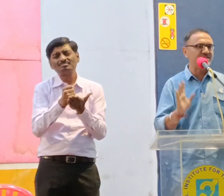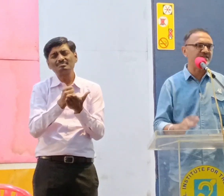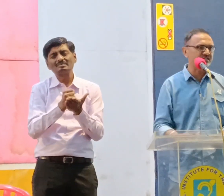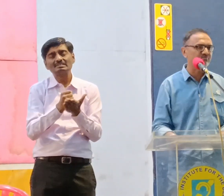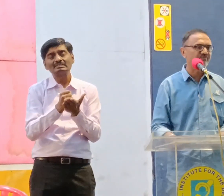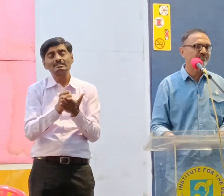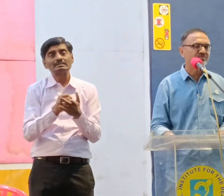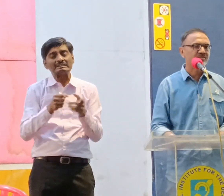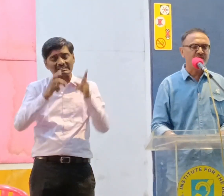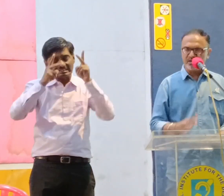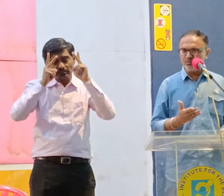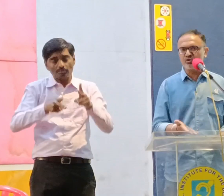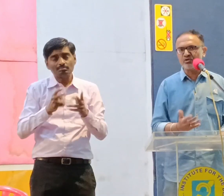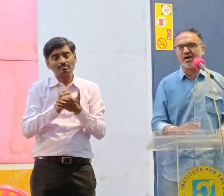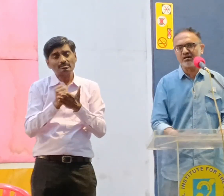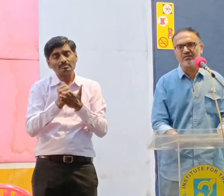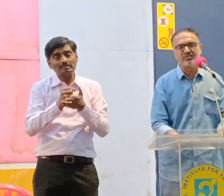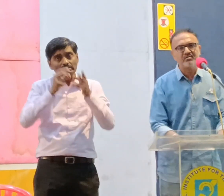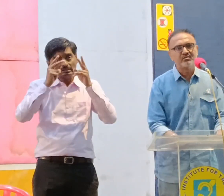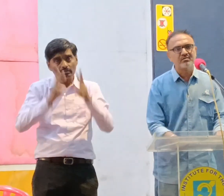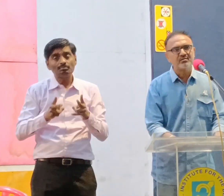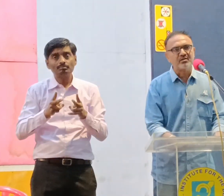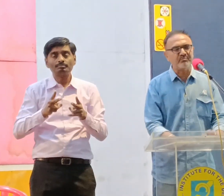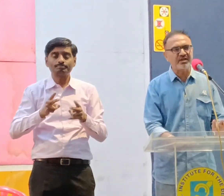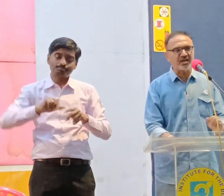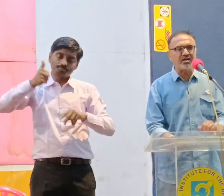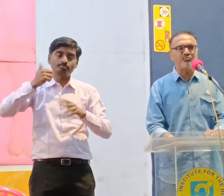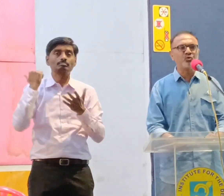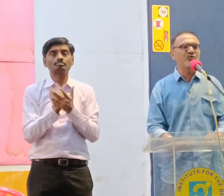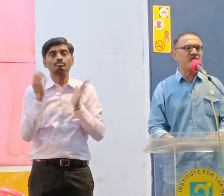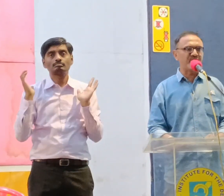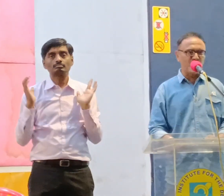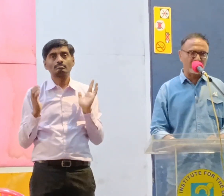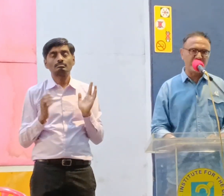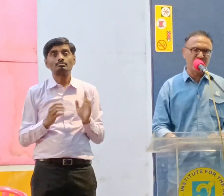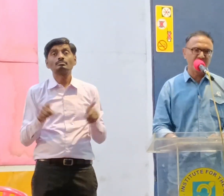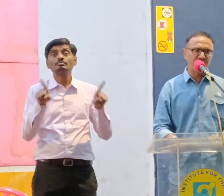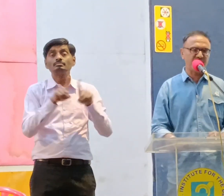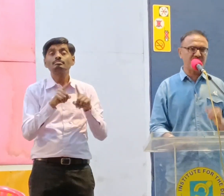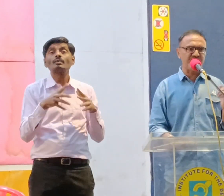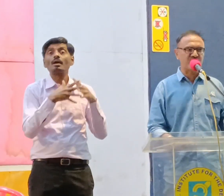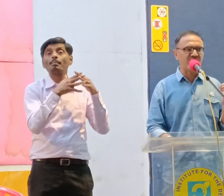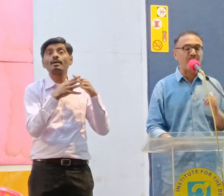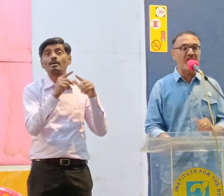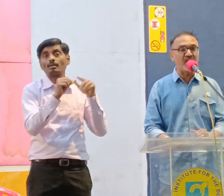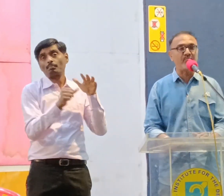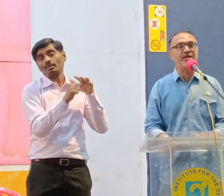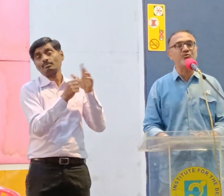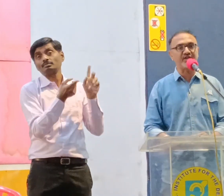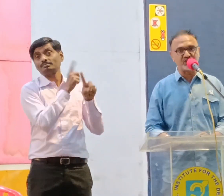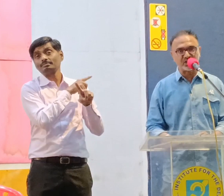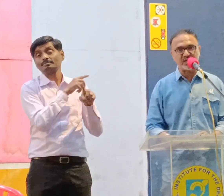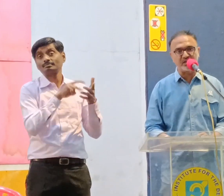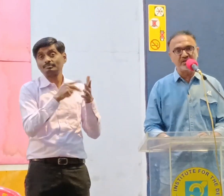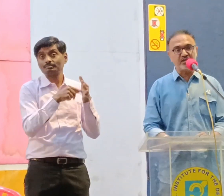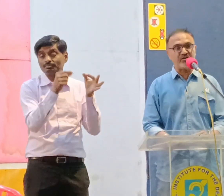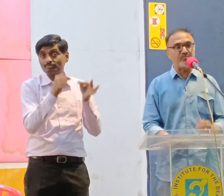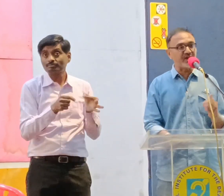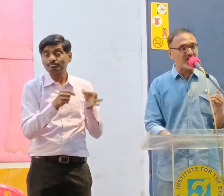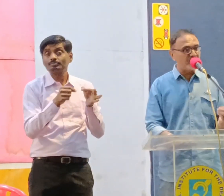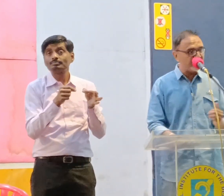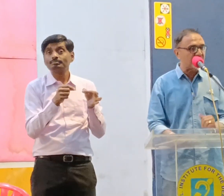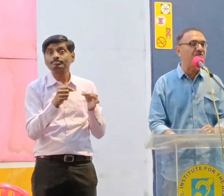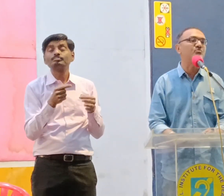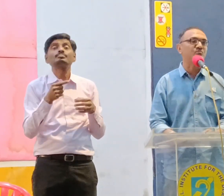સામેવાળાને પાડી દે છે. એવું જ ઉદાહરણ અમેરિકાના ભૂતપૂર્વ પ્રમુખ અને જેને વિશ્વના મહામાનવ કહી શકાય